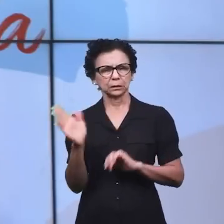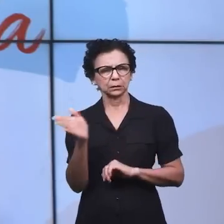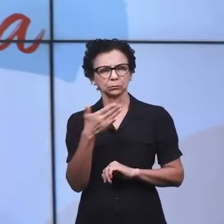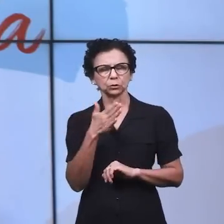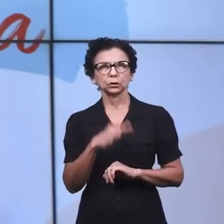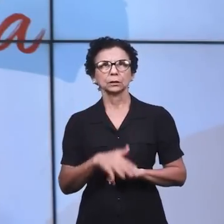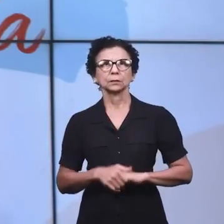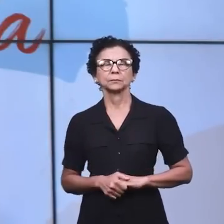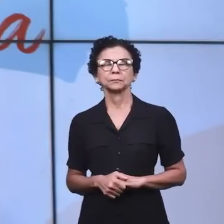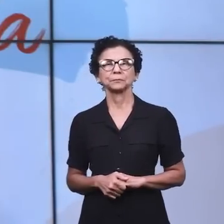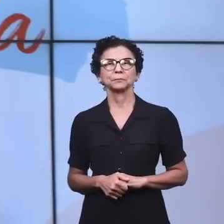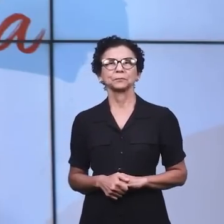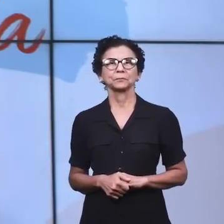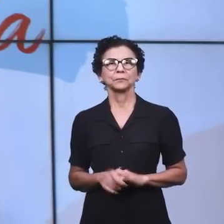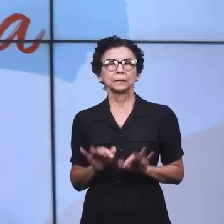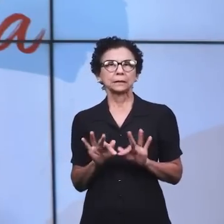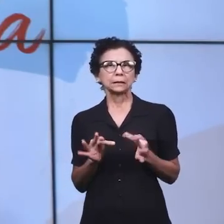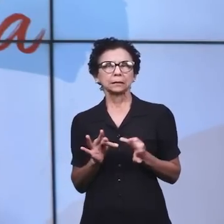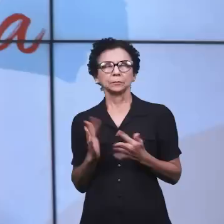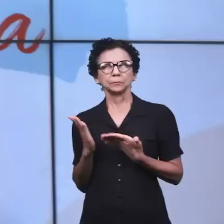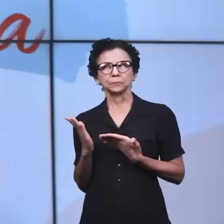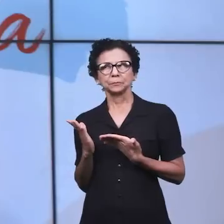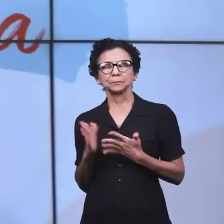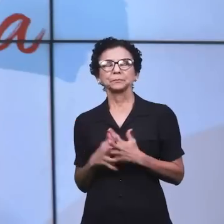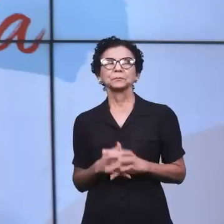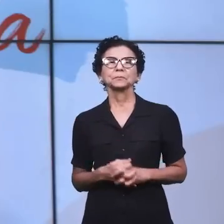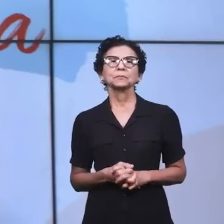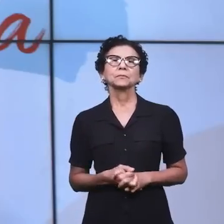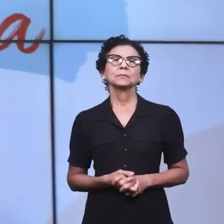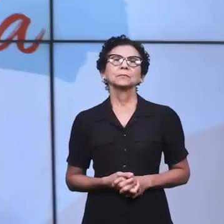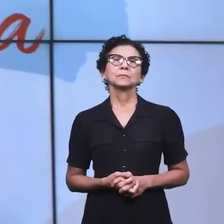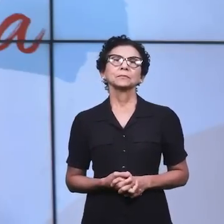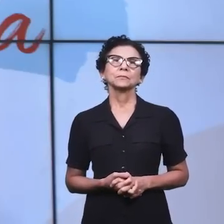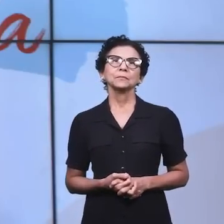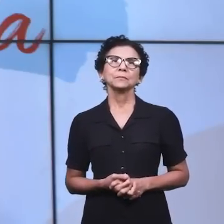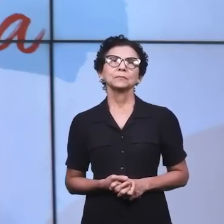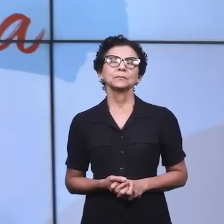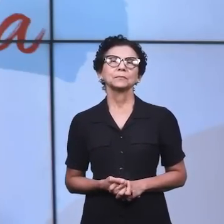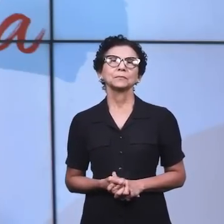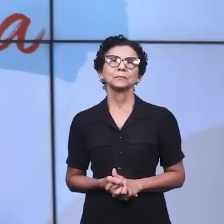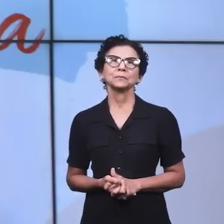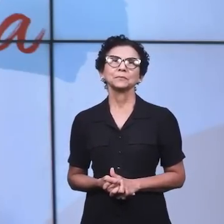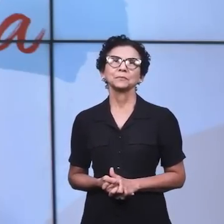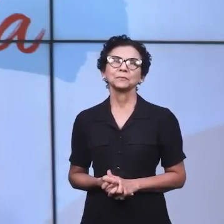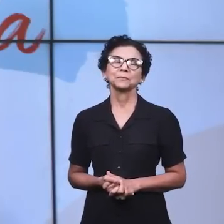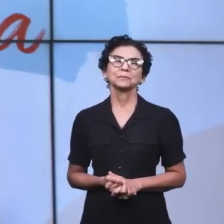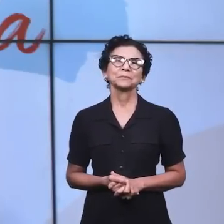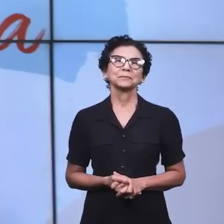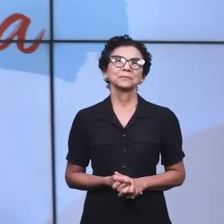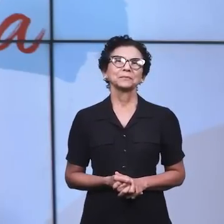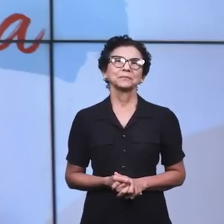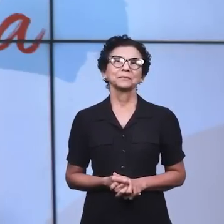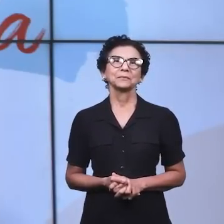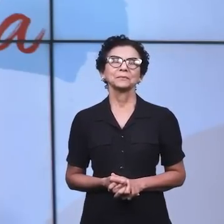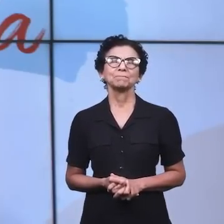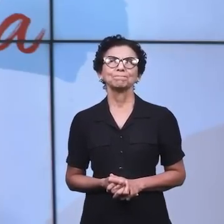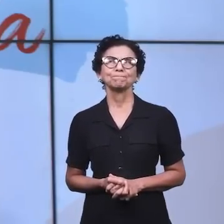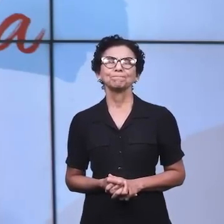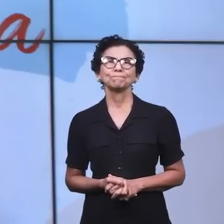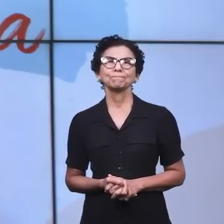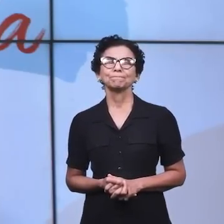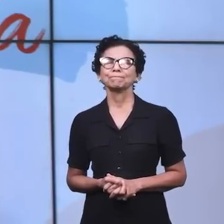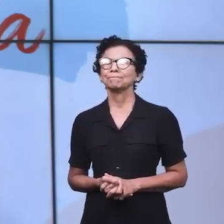Ó, paz do Senhor, né? Oi, a paz do Senhor, tudo bem? Aí você vai perguntar assim,